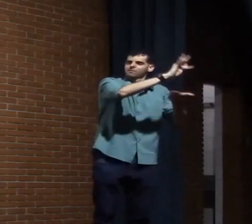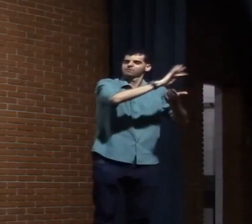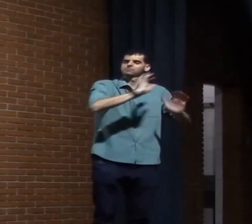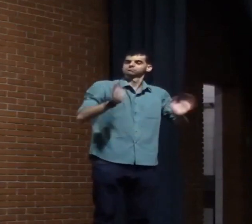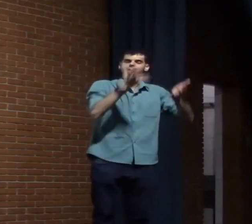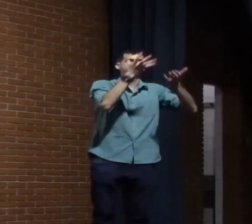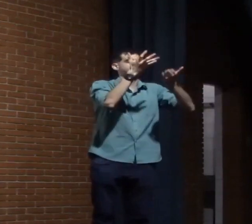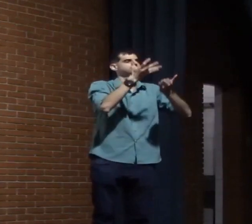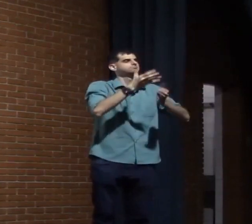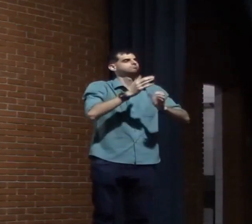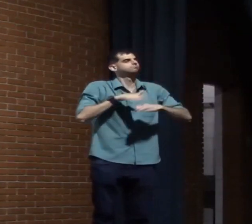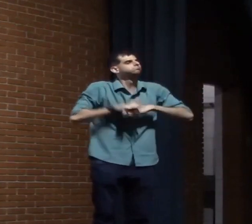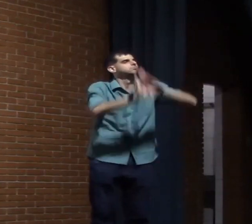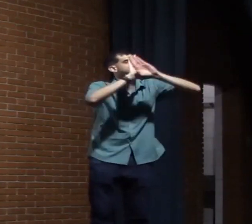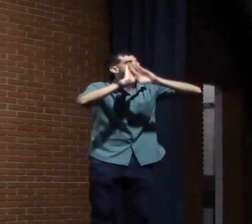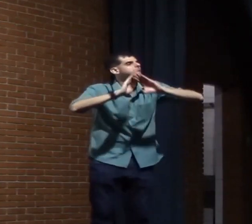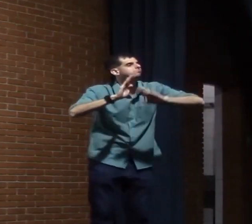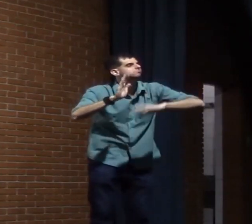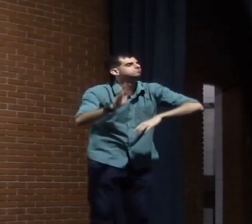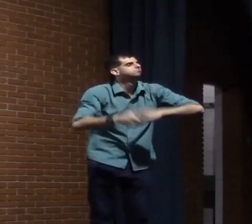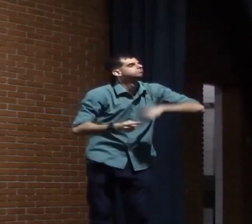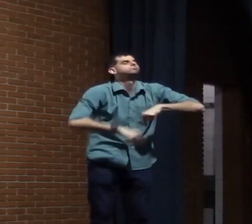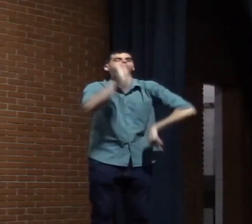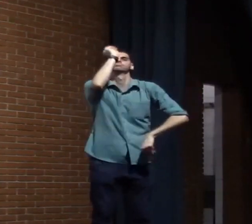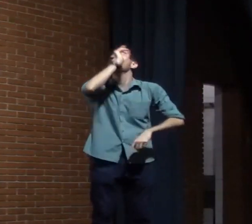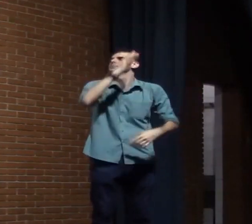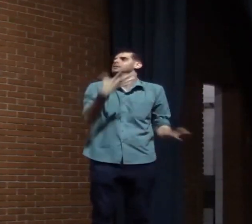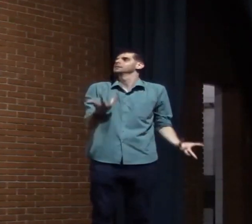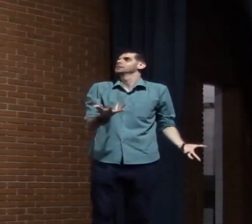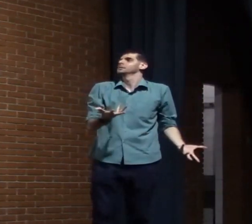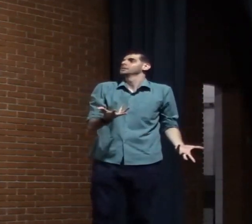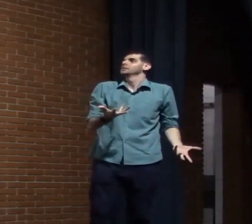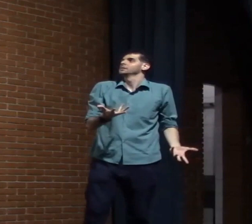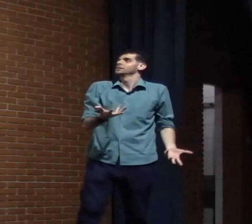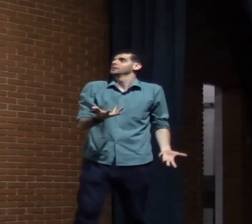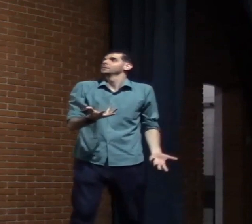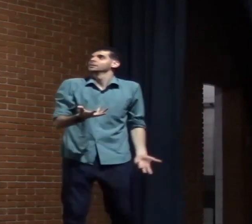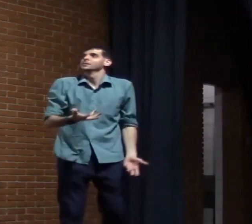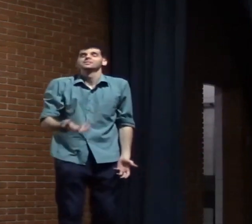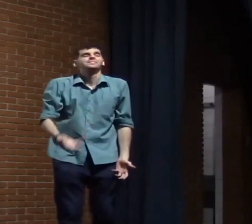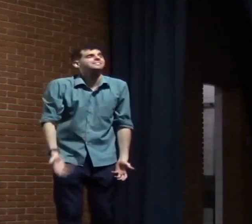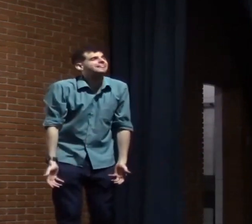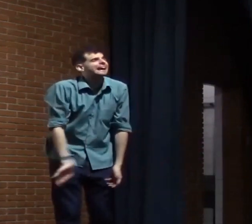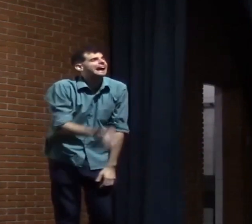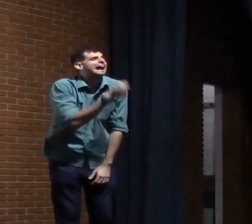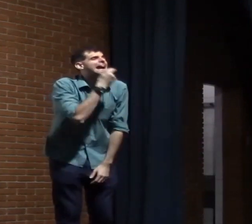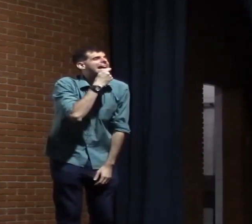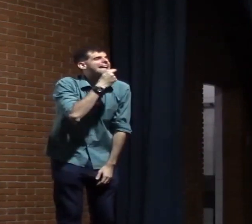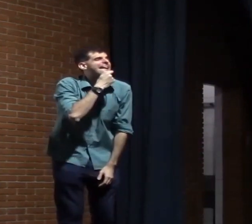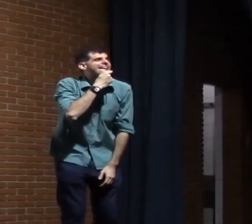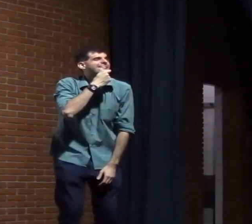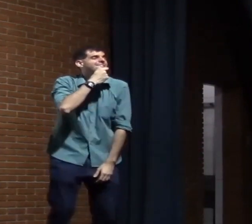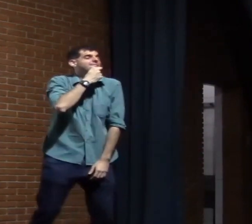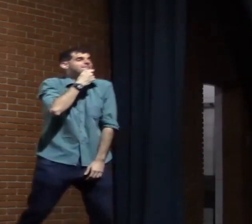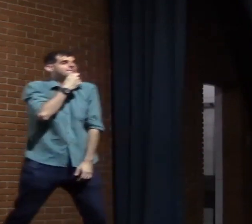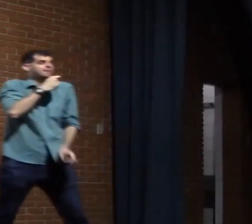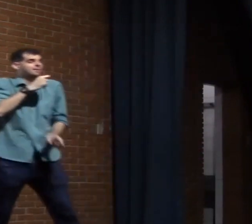estimule os funcionários, é necessário que a empresa provoque esse estímulo aos próprios funcionários surdos também, né? Para que procurem